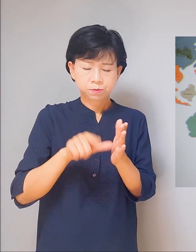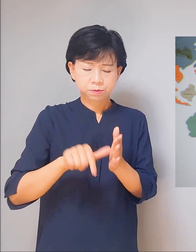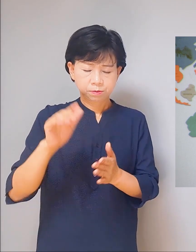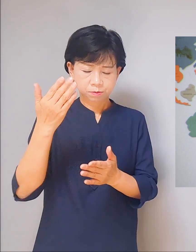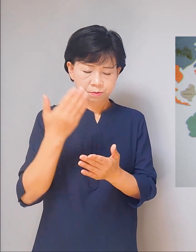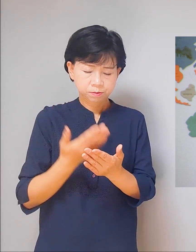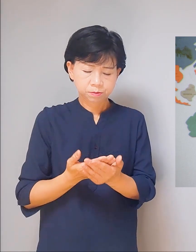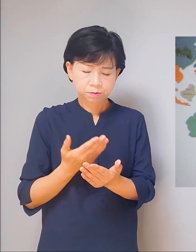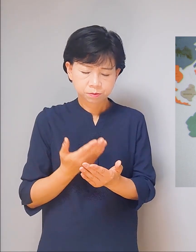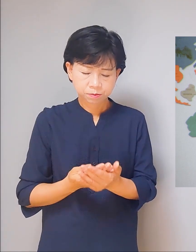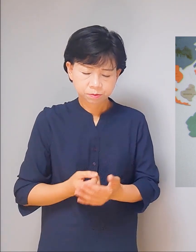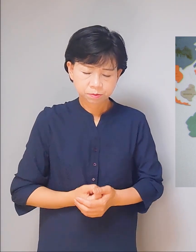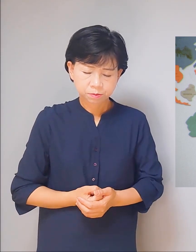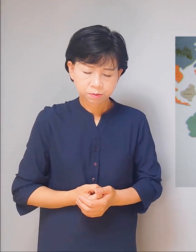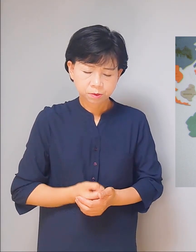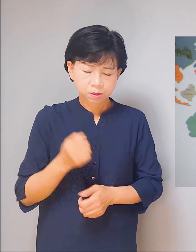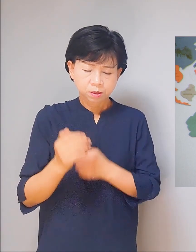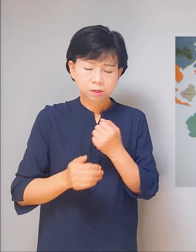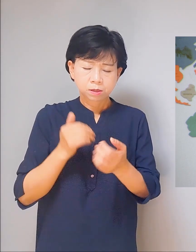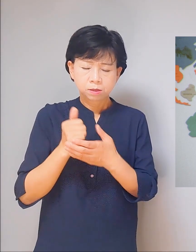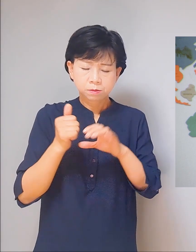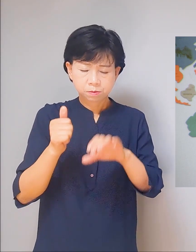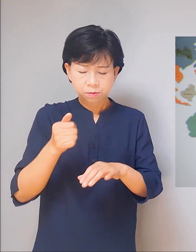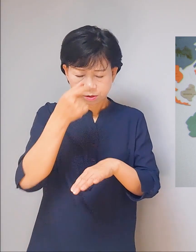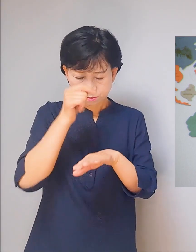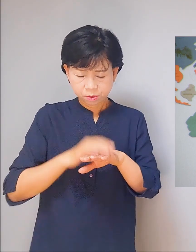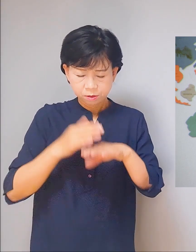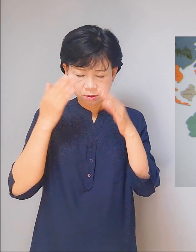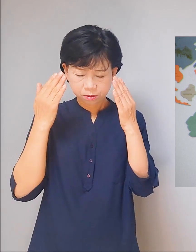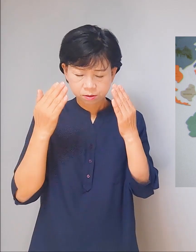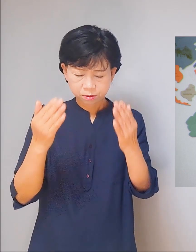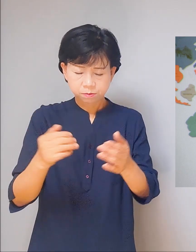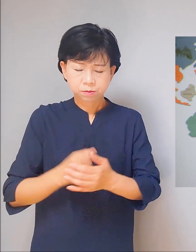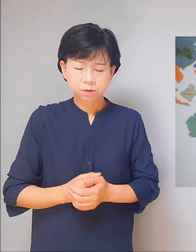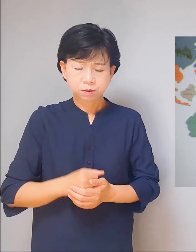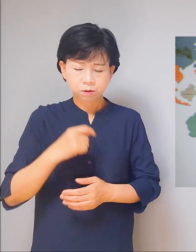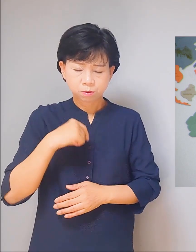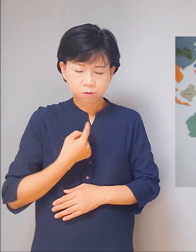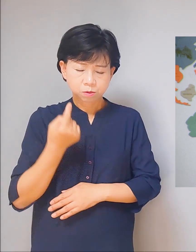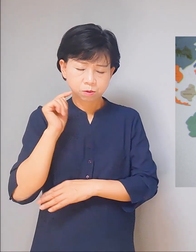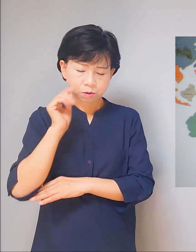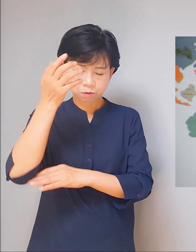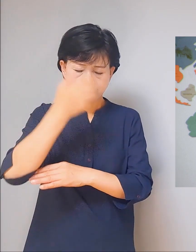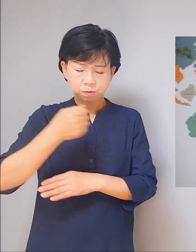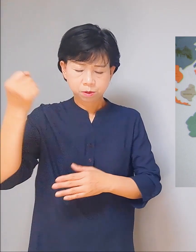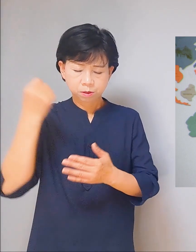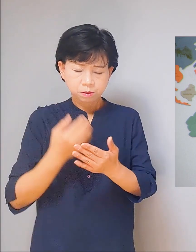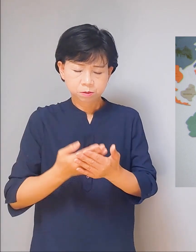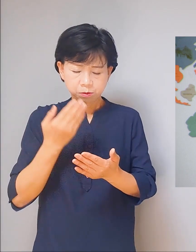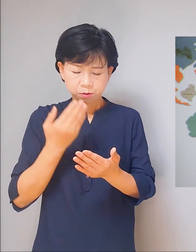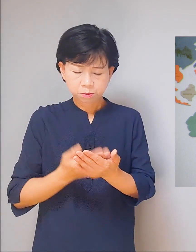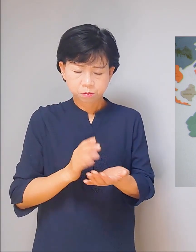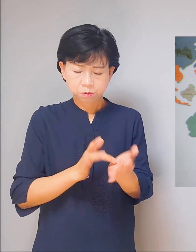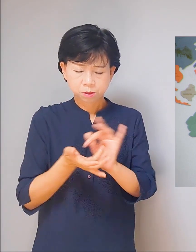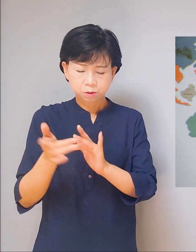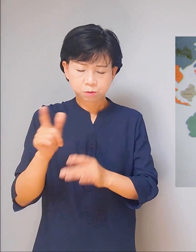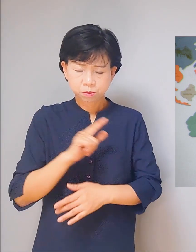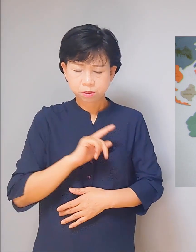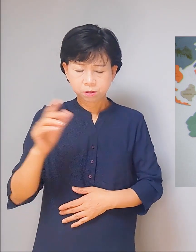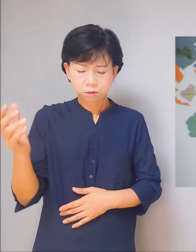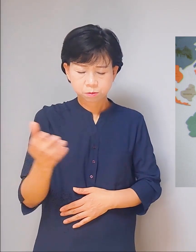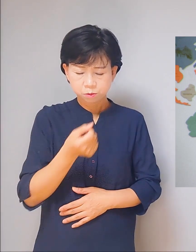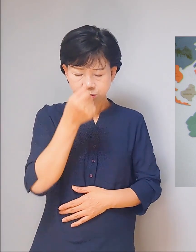하여 주시옵소서. 하나님 앞에 예배드립니다. 하나님 홀로 영광받아 주시옵소서. 예수님의